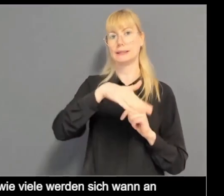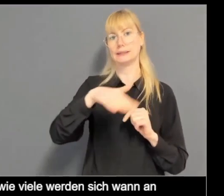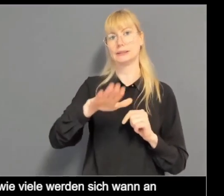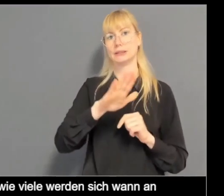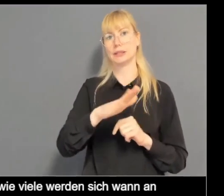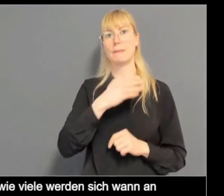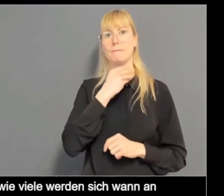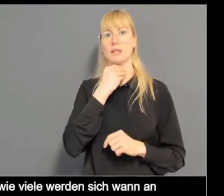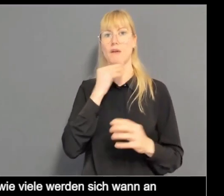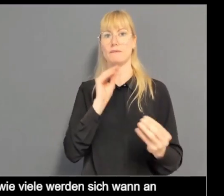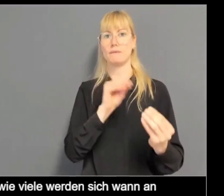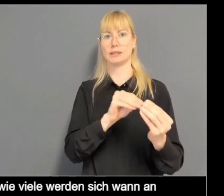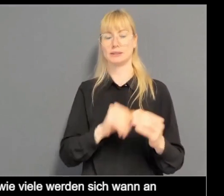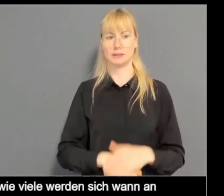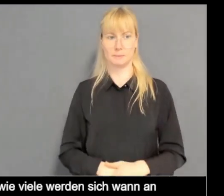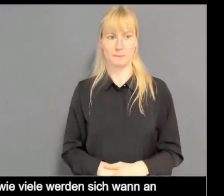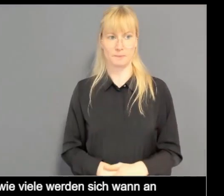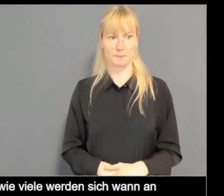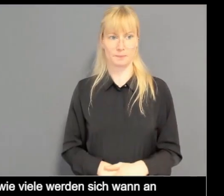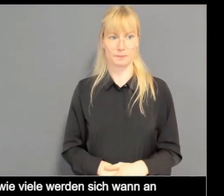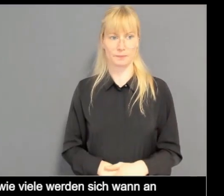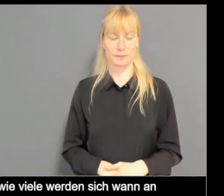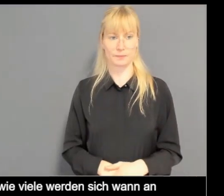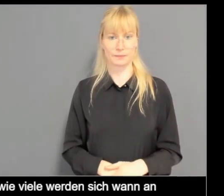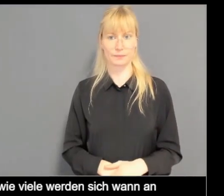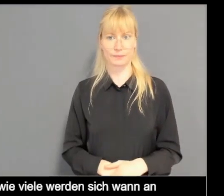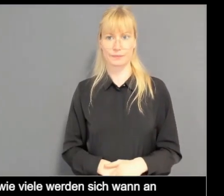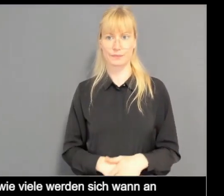im Austausch, in der Kommunikation mit denen, die zu uns kommen.